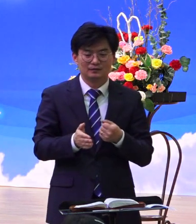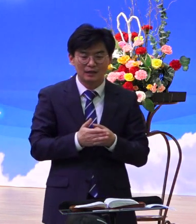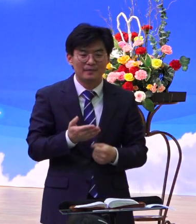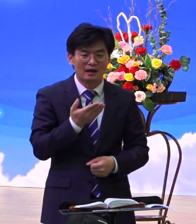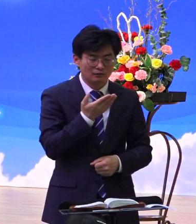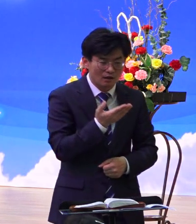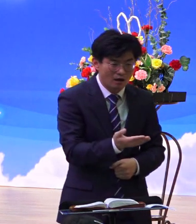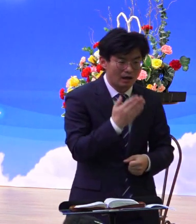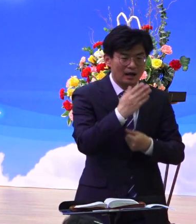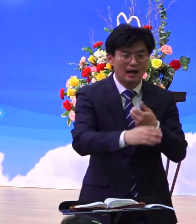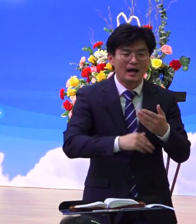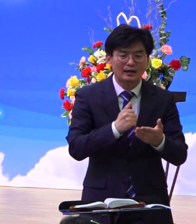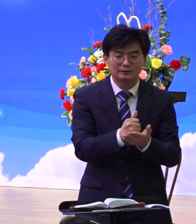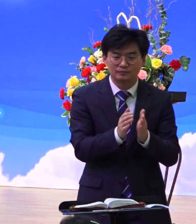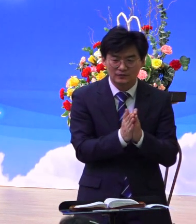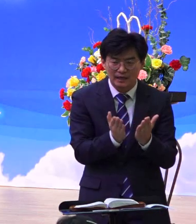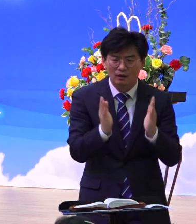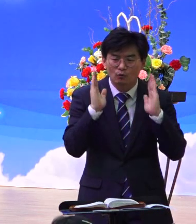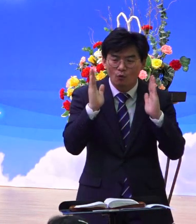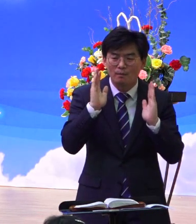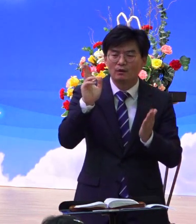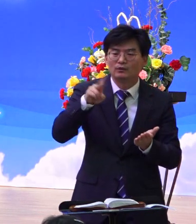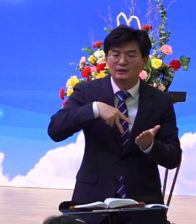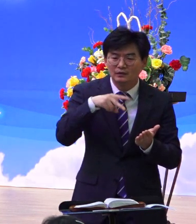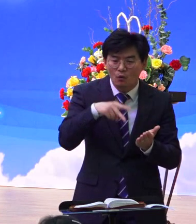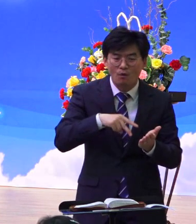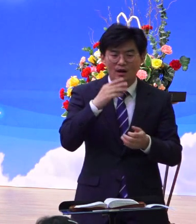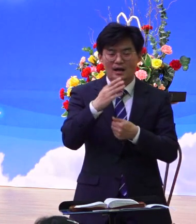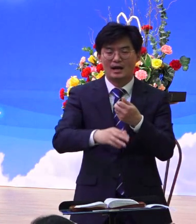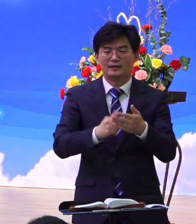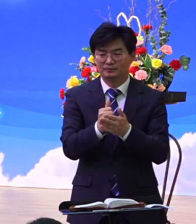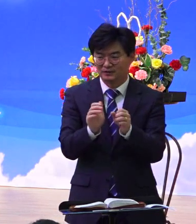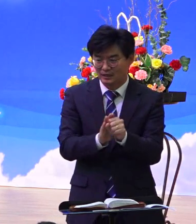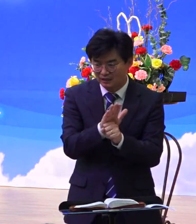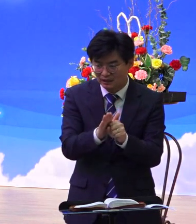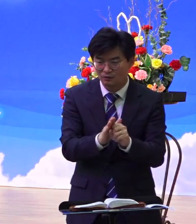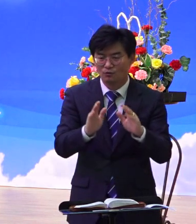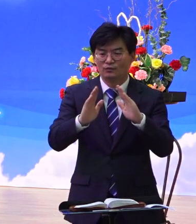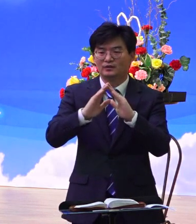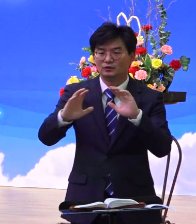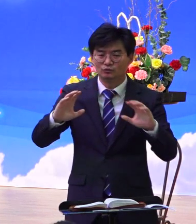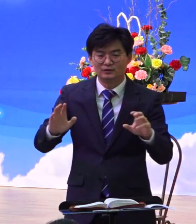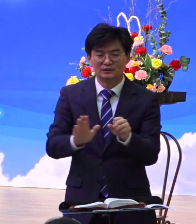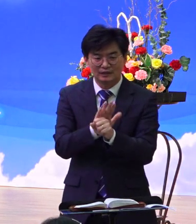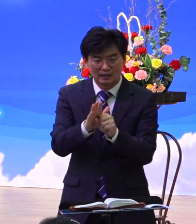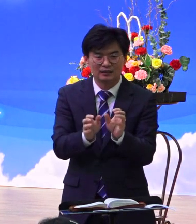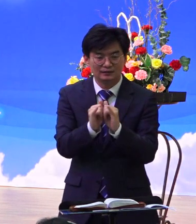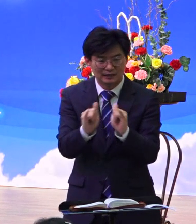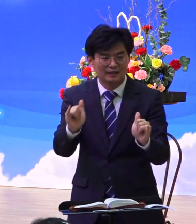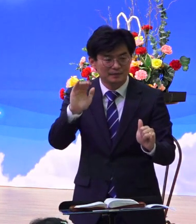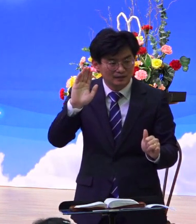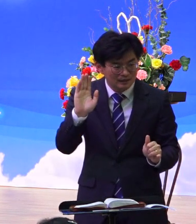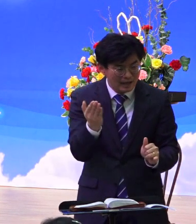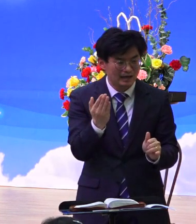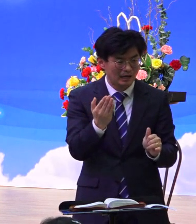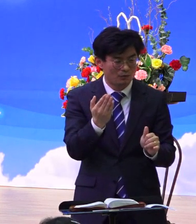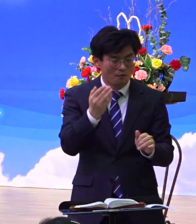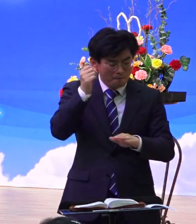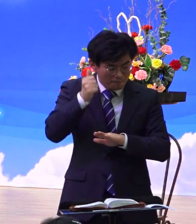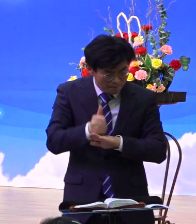살아가는 사람이 되어다오. 하나님을 사랑하고 이웃을 사랑하는 사람이 되어다오.